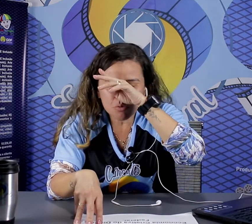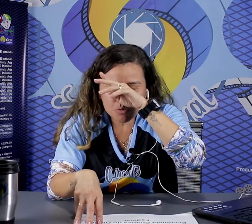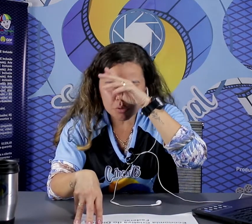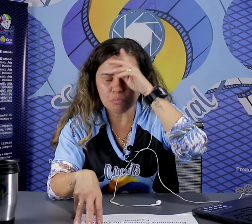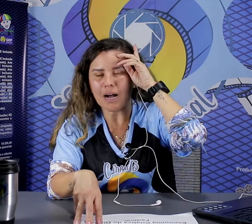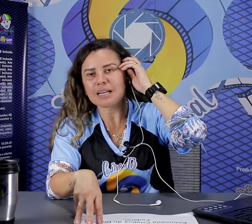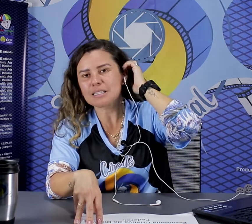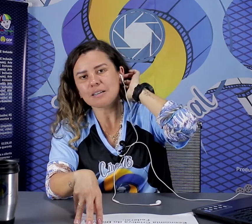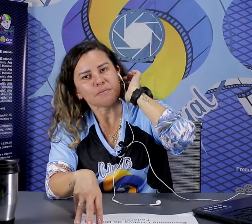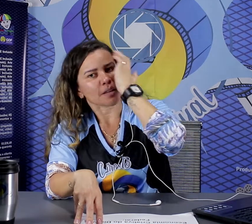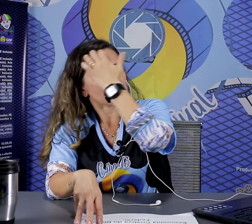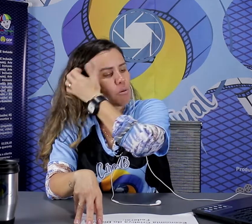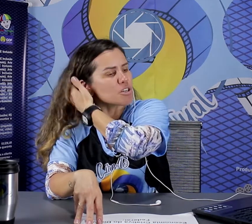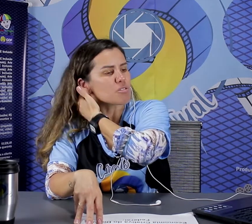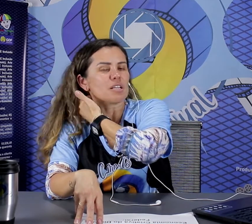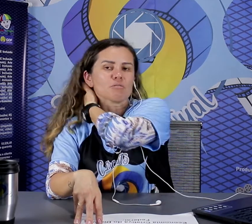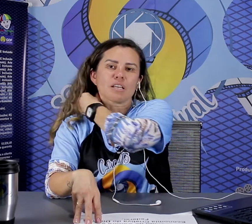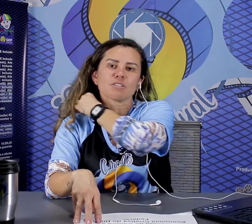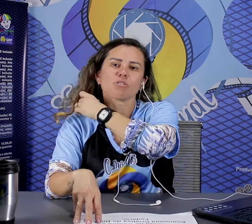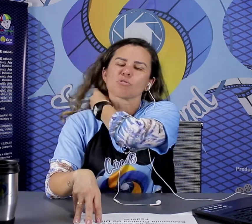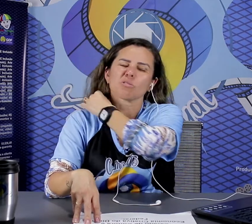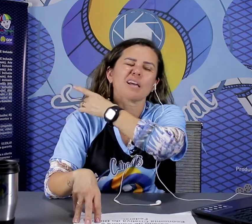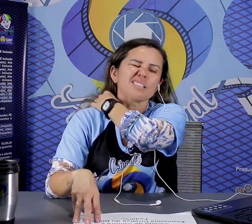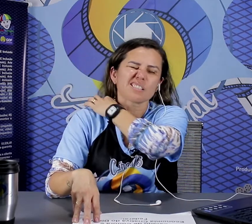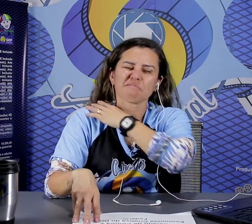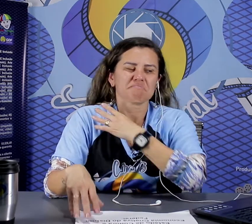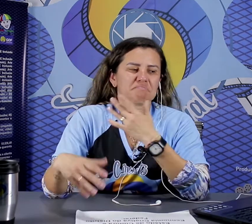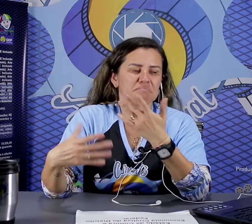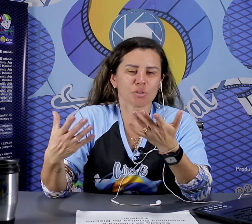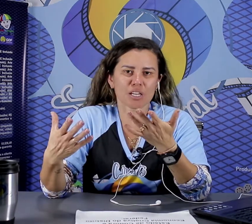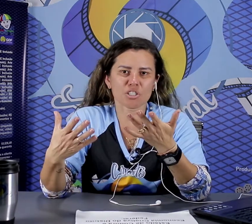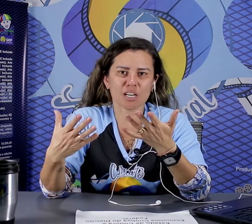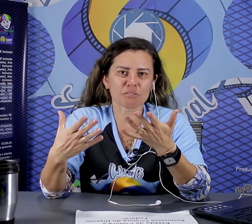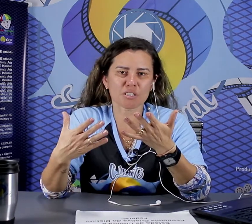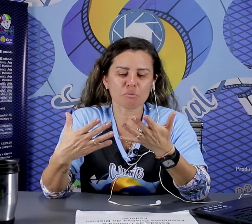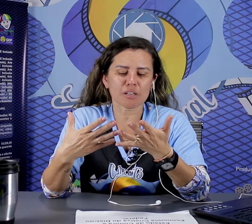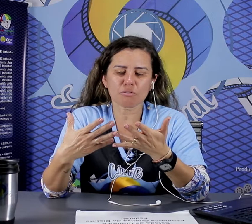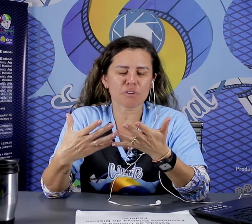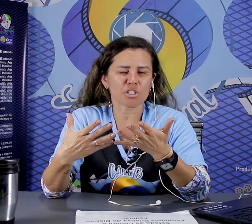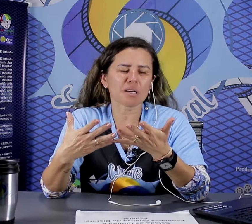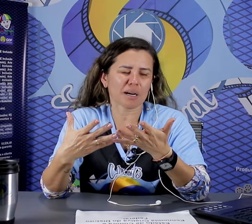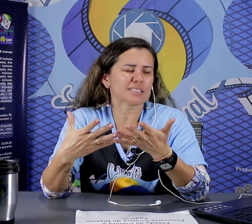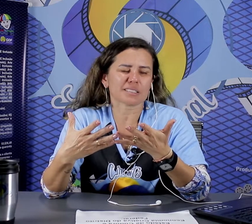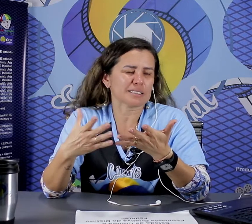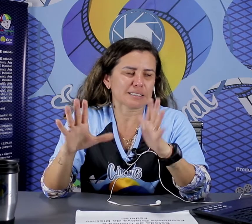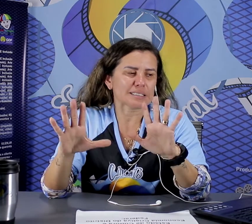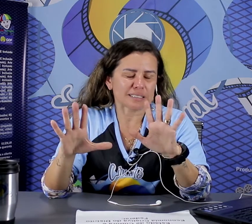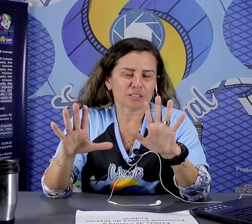muito básica, eu acho que ele não tem só surdez, porque a gente lá no ensino médio não investiga mais essas coisas,